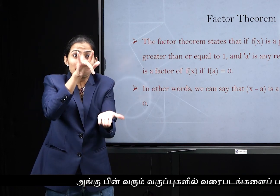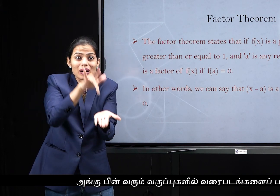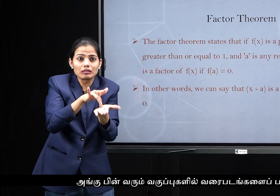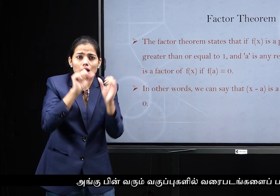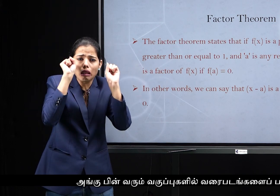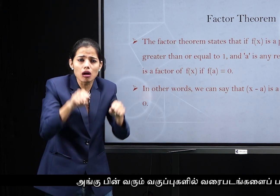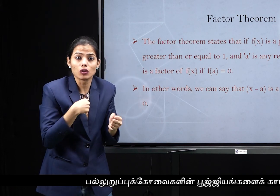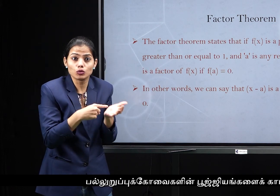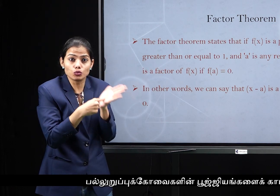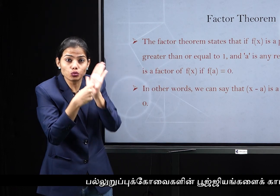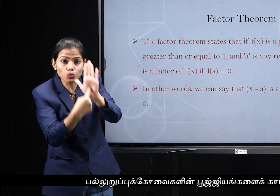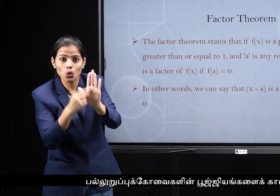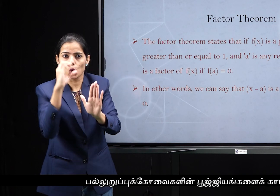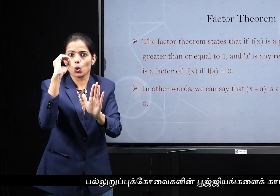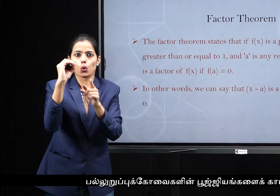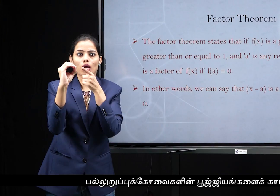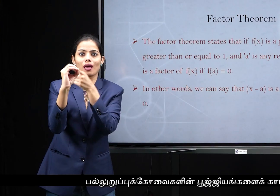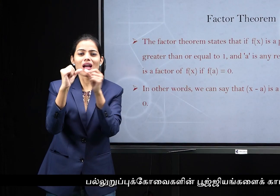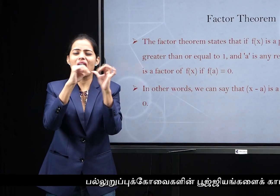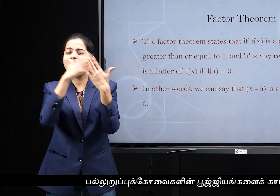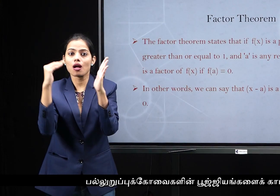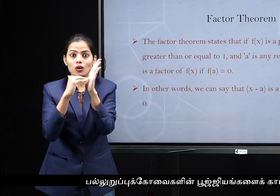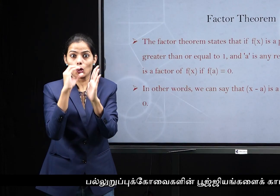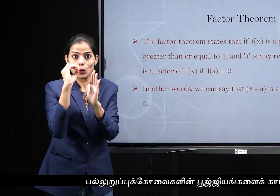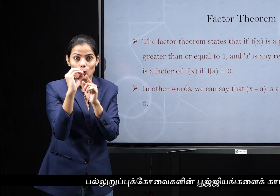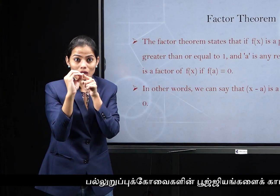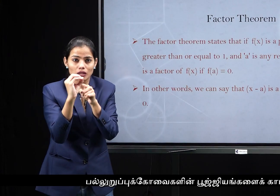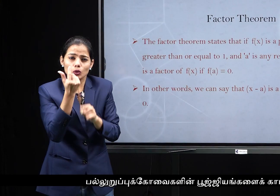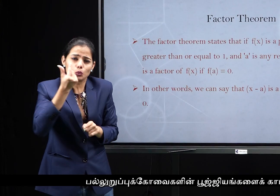பயன்படுத்தி பல்லுறுப்புக்கோவைகளின் பூஜ்ஜியங்களை காட்டலாம்.